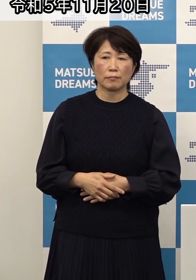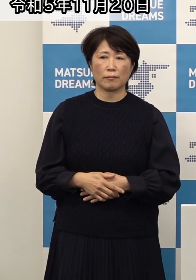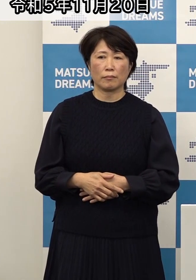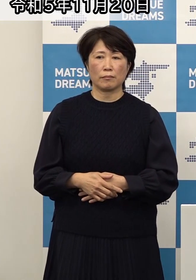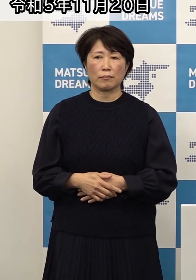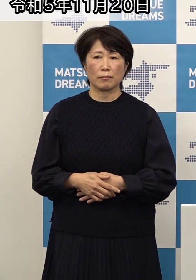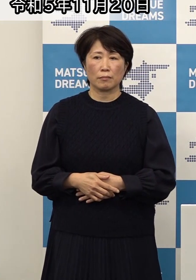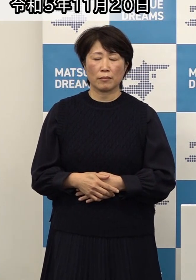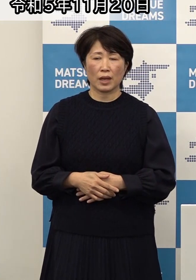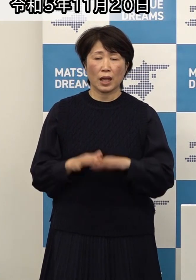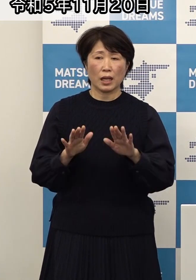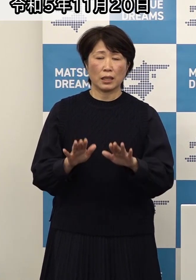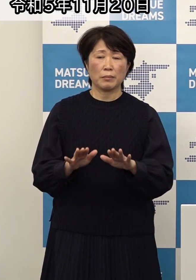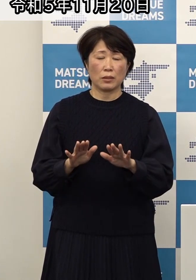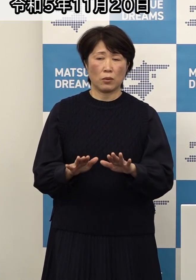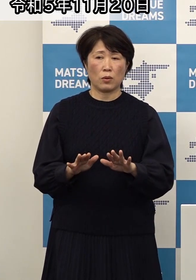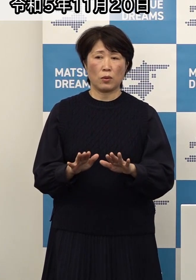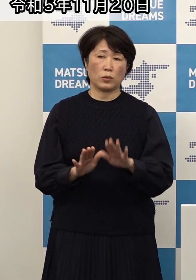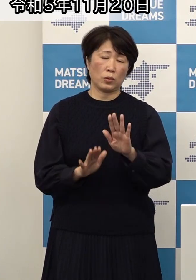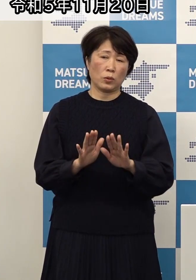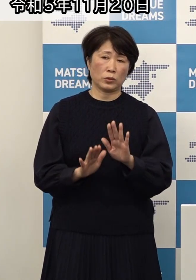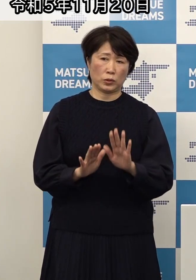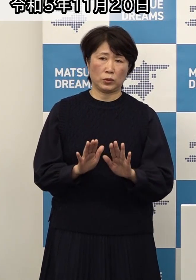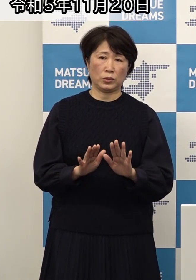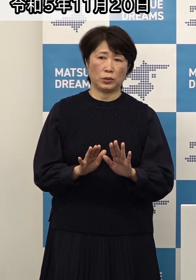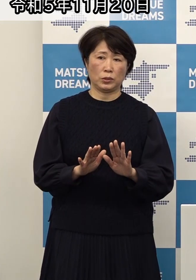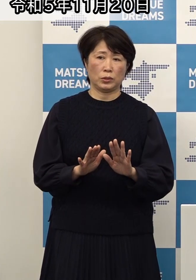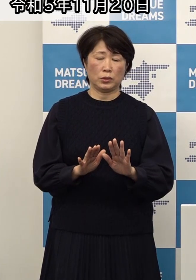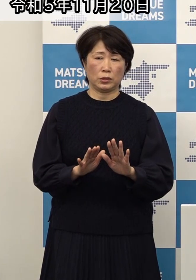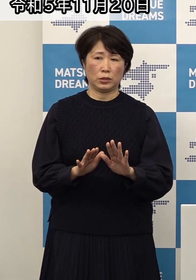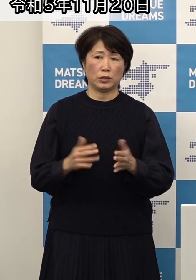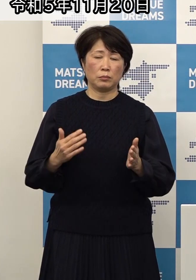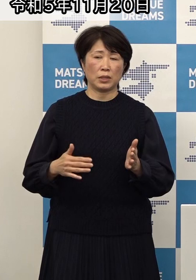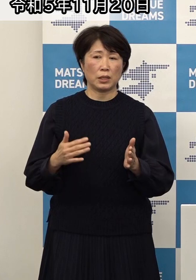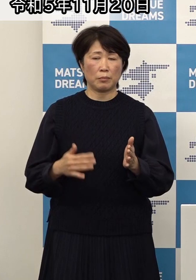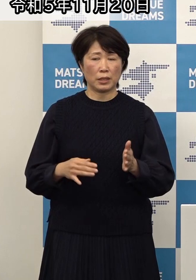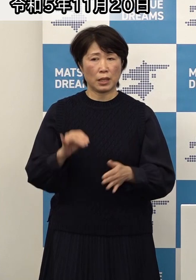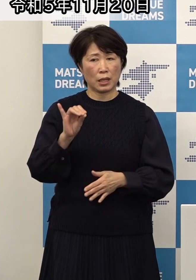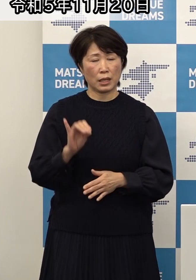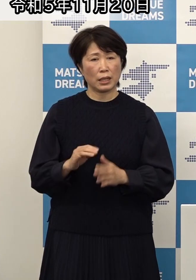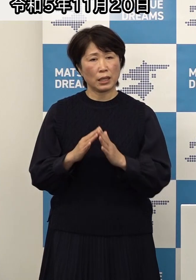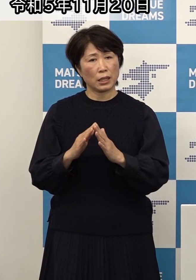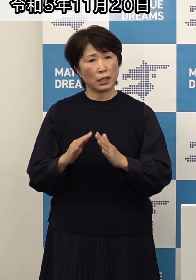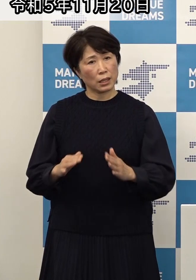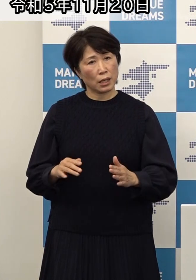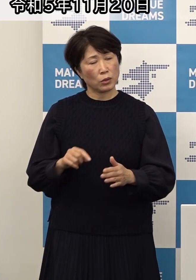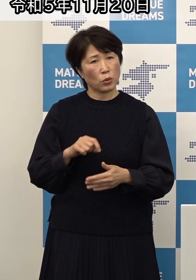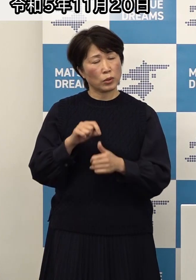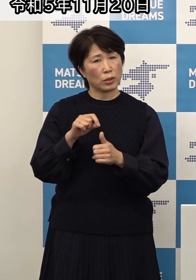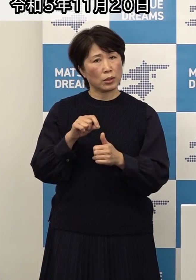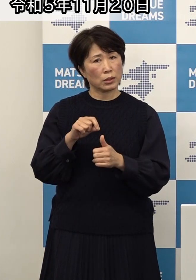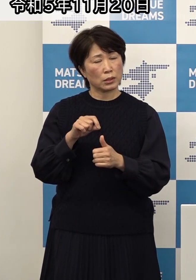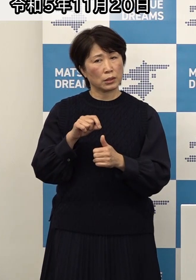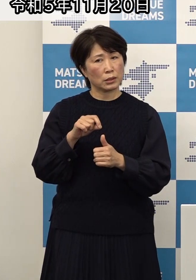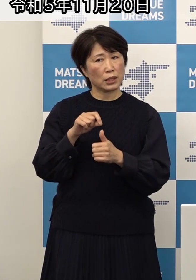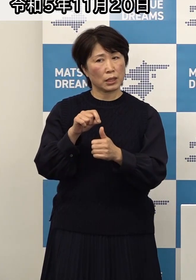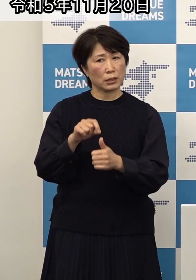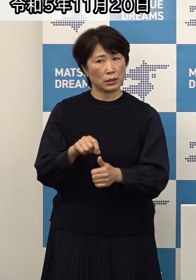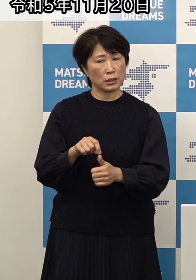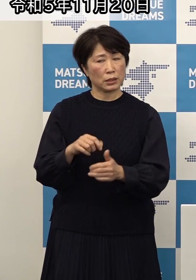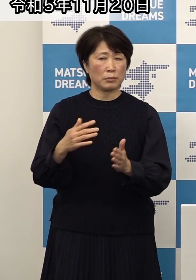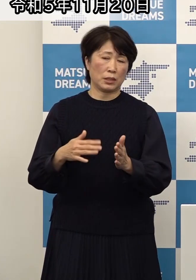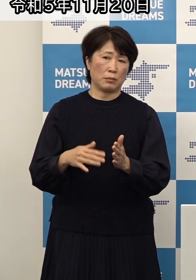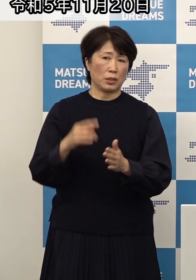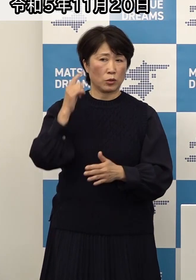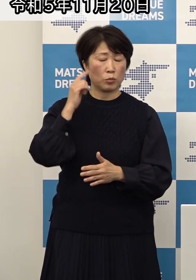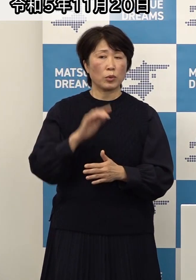ですけれども、現時点でですね、まだ委員会が設置されてない状況ですので、まだ先の話にな